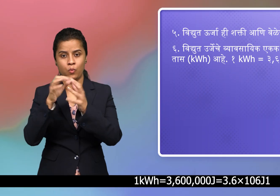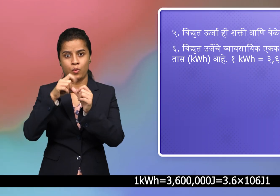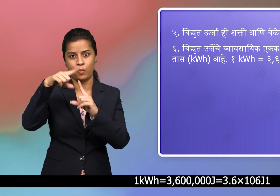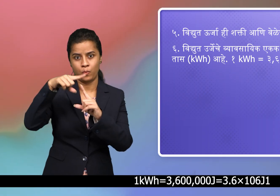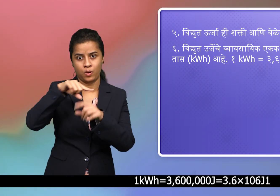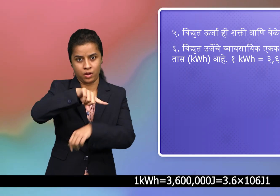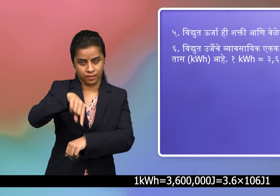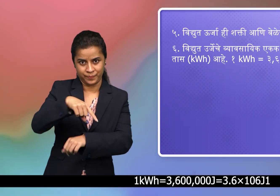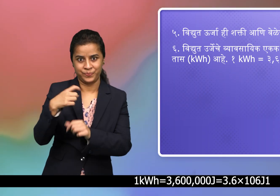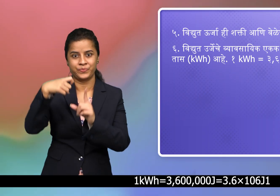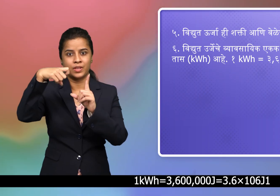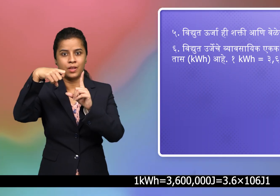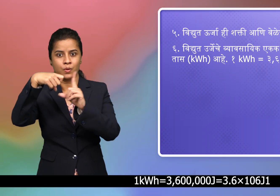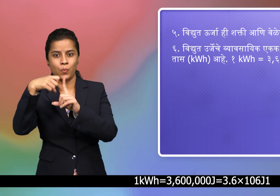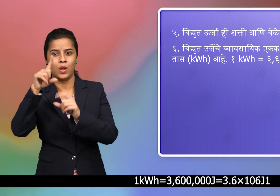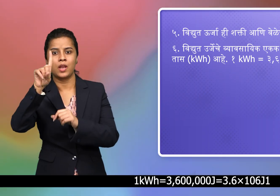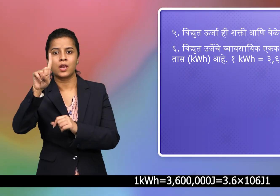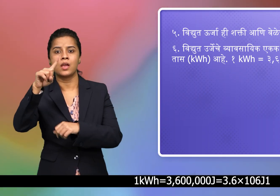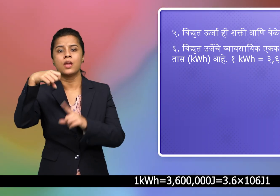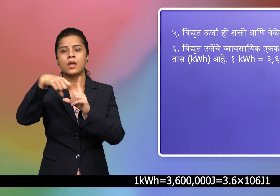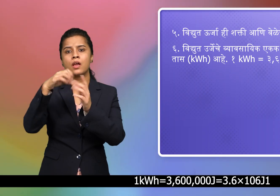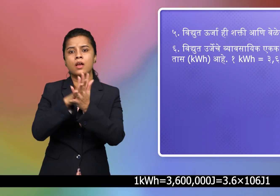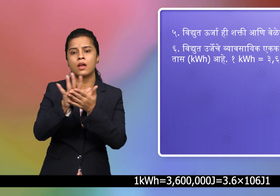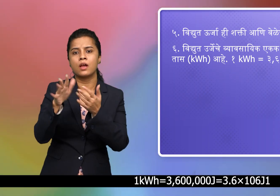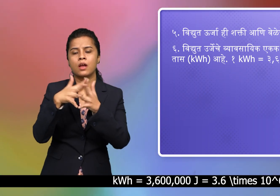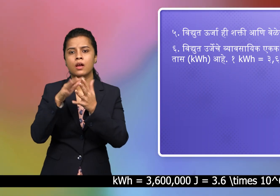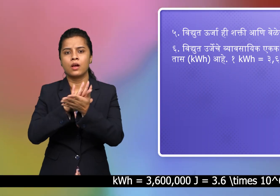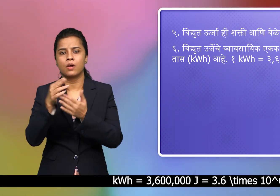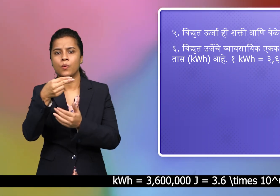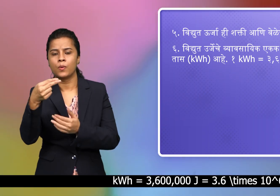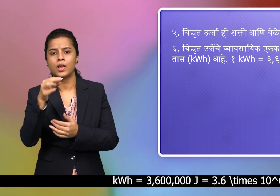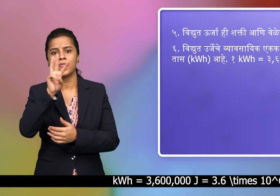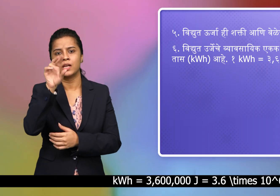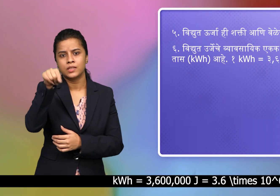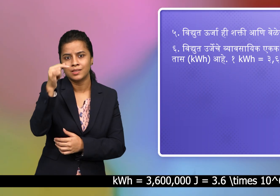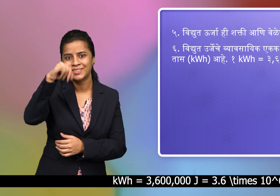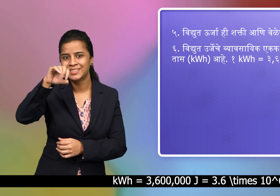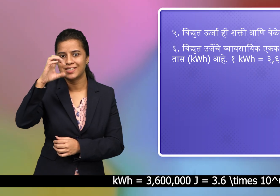बरोबर 3.6 गुणिले 106 जे 1 kWh बरोबर